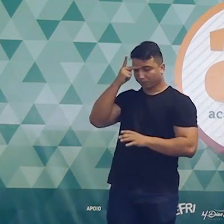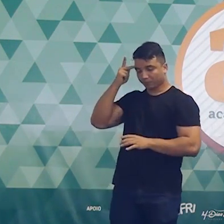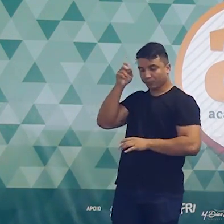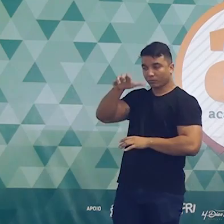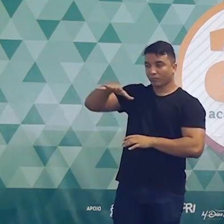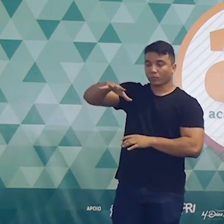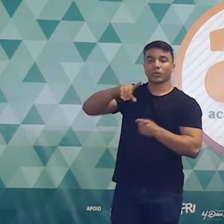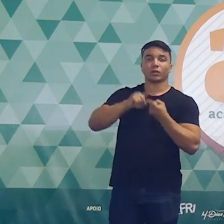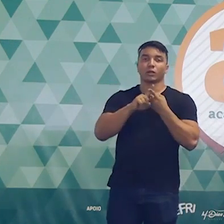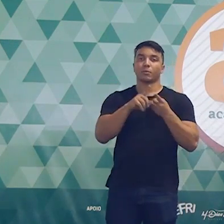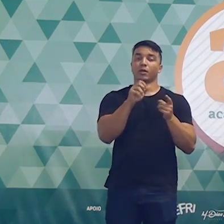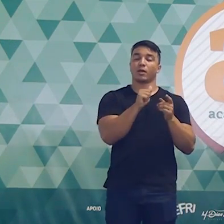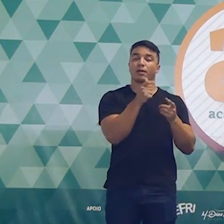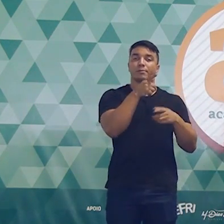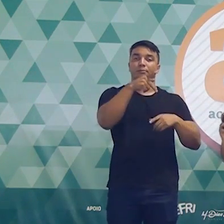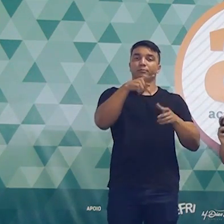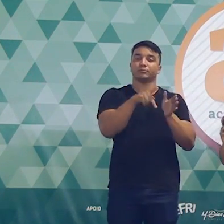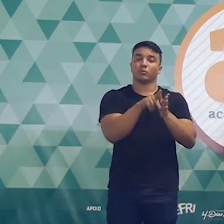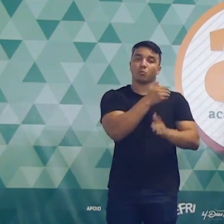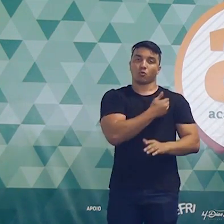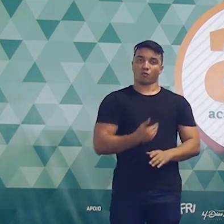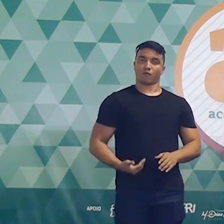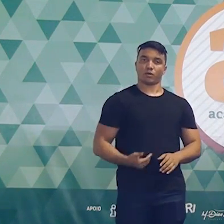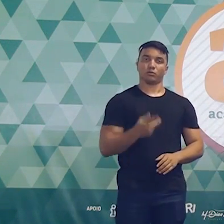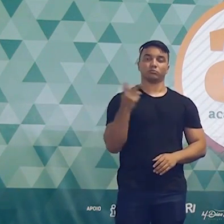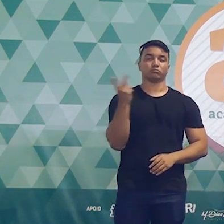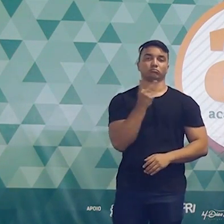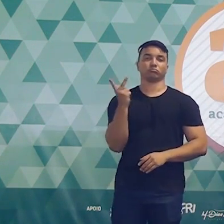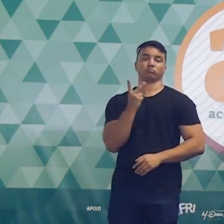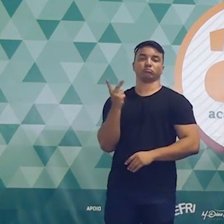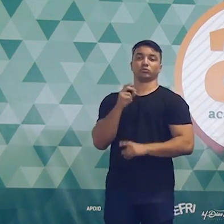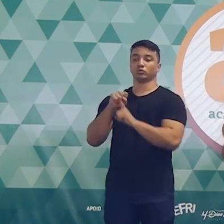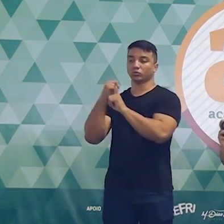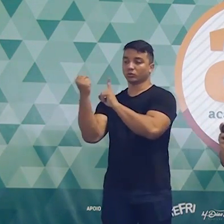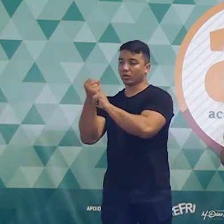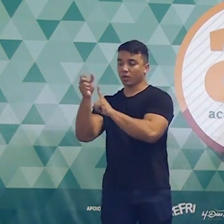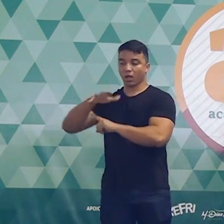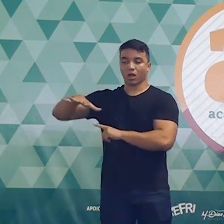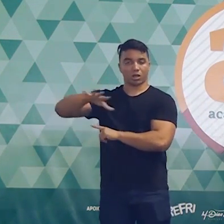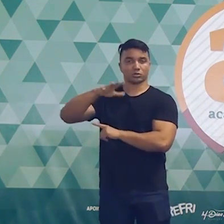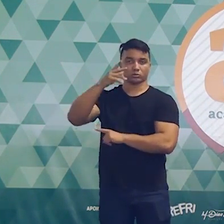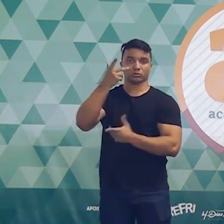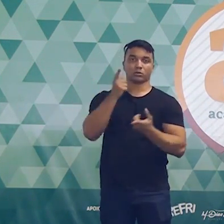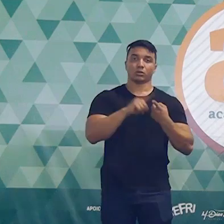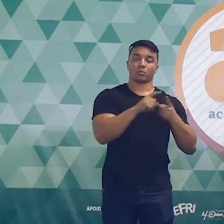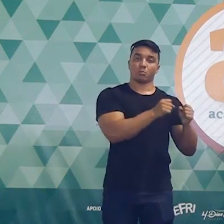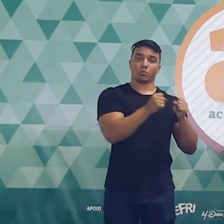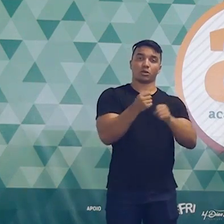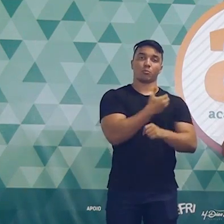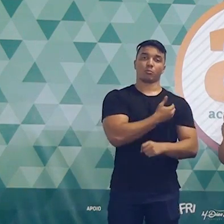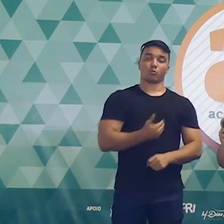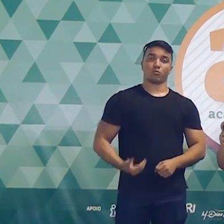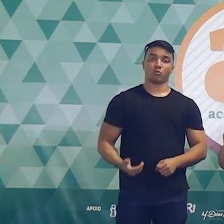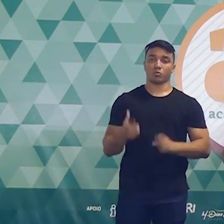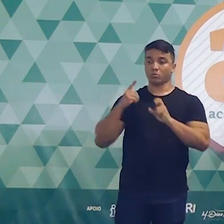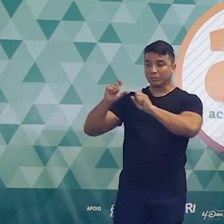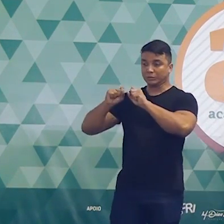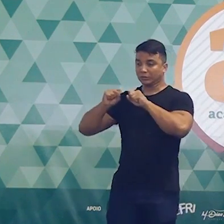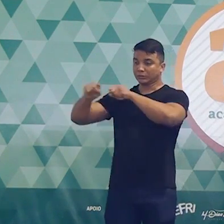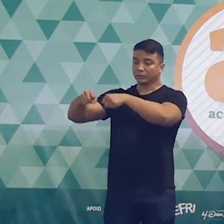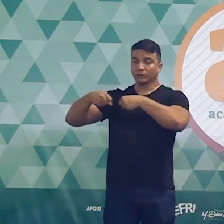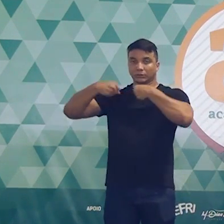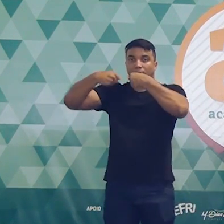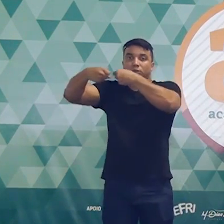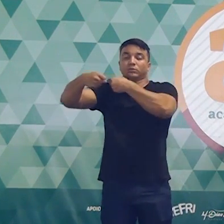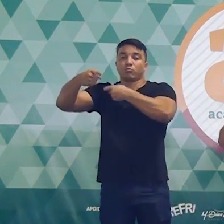pessoas e a administração pública, indivíduos e governos, sociedade civil e poder público, maior empenho político